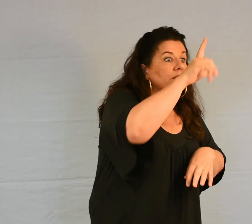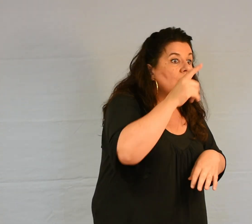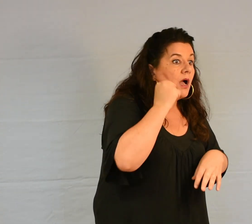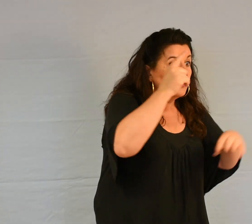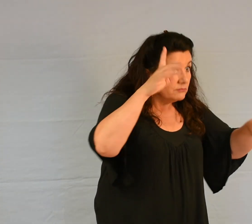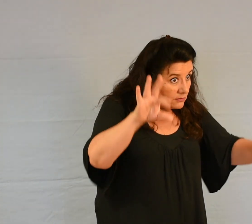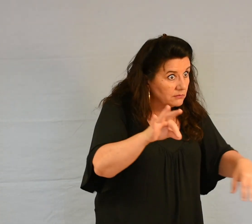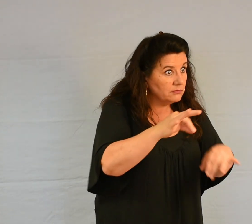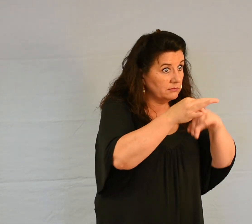adultère.